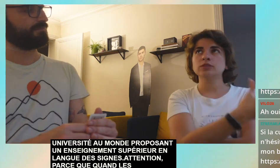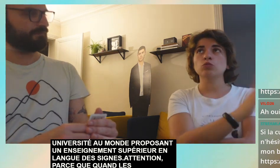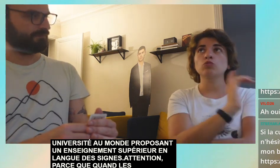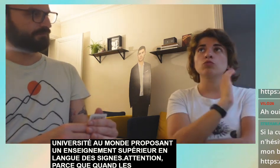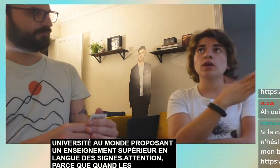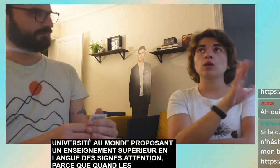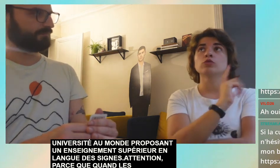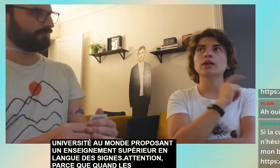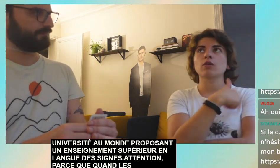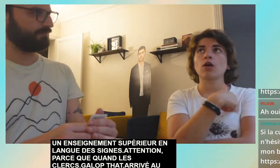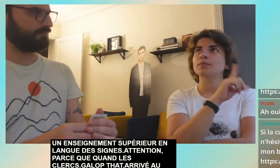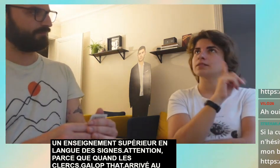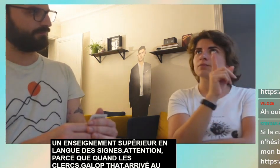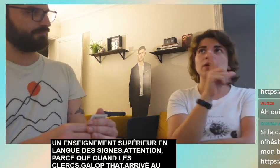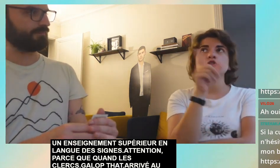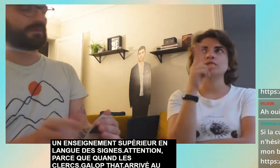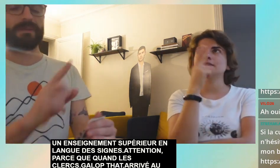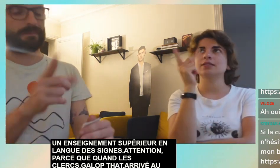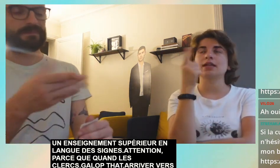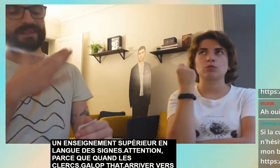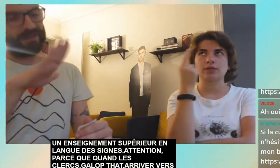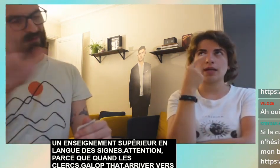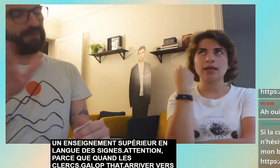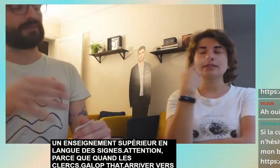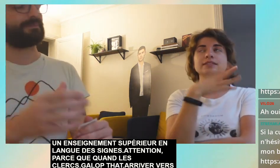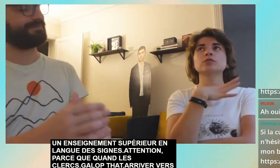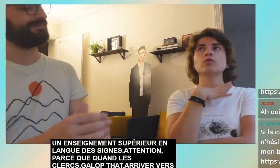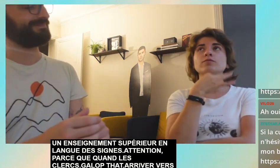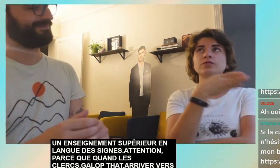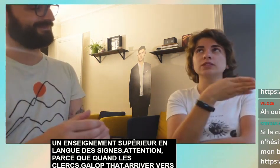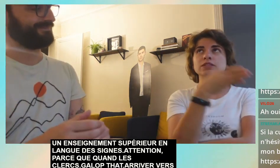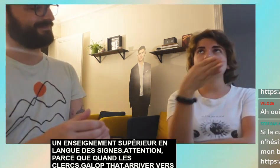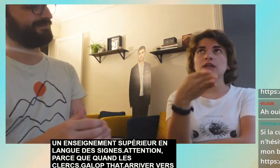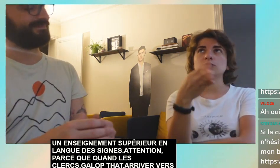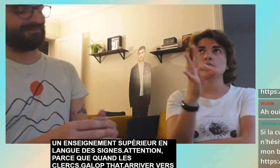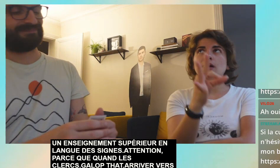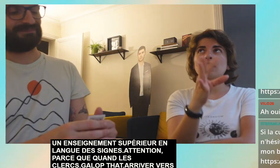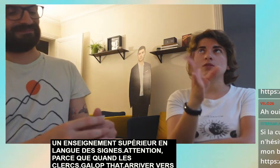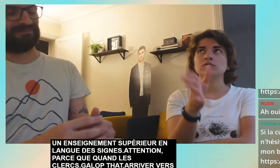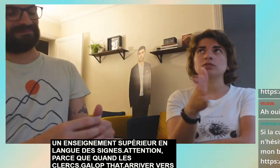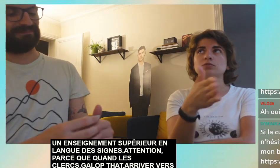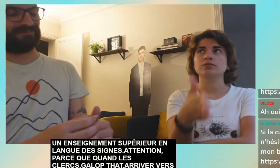ils ont ouvert une école, mais c'était pas l'université c'était Gallaudet, l'autre. c'était son fils, à Thomas Gallaudet.